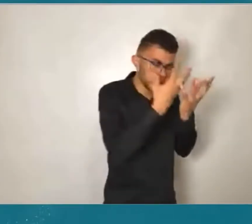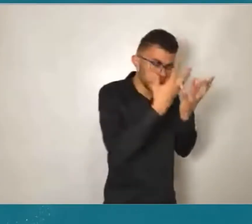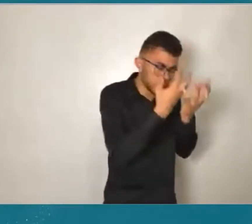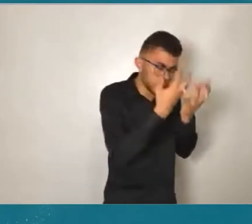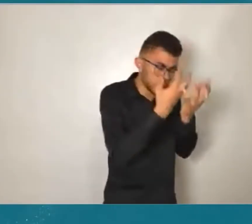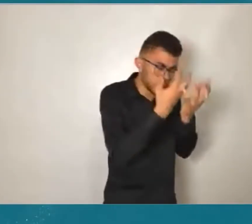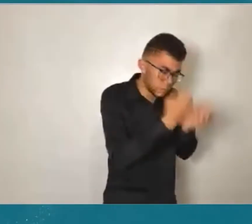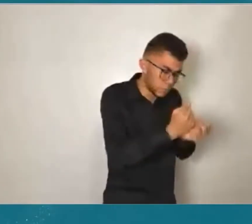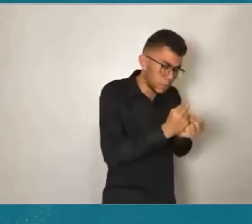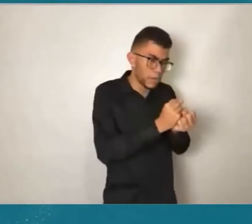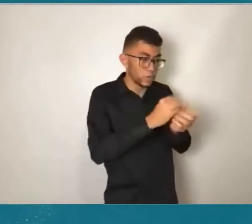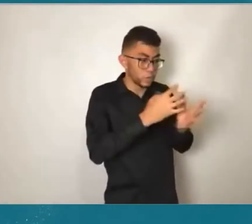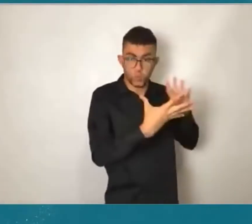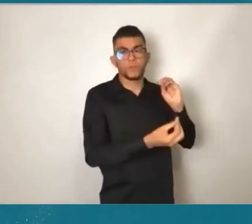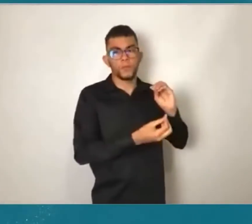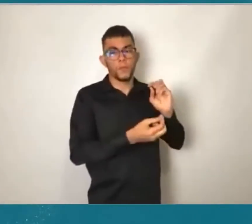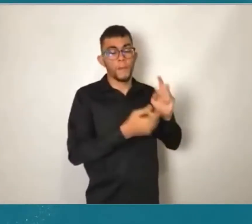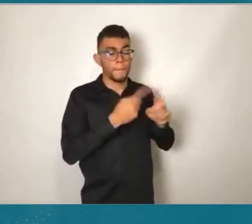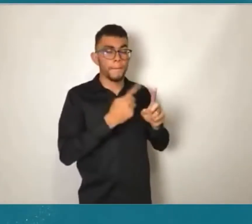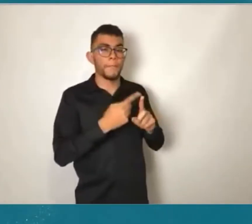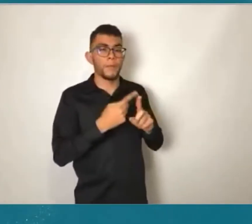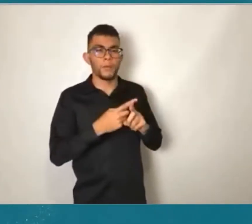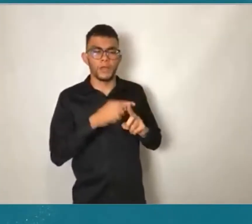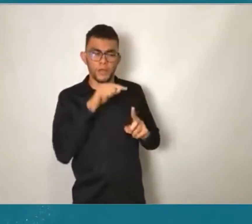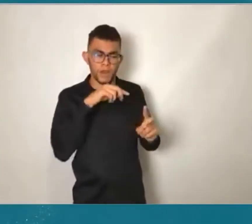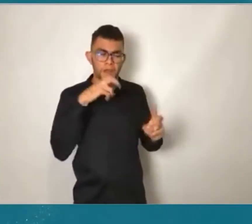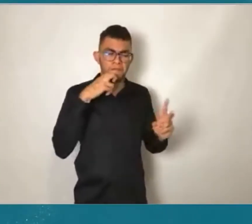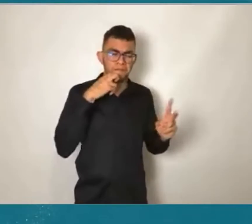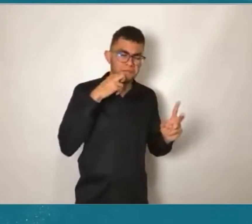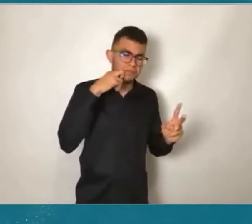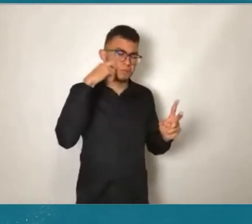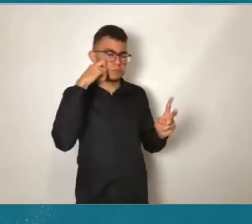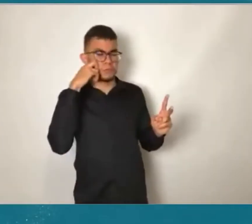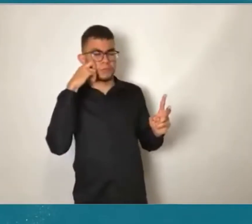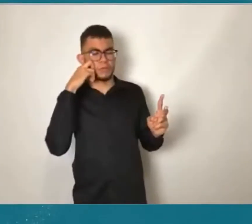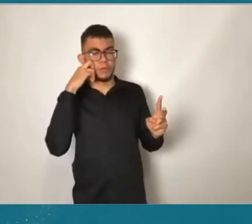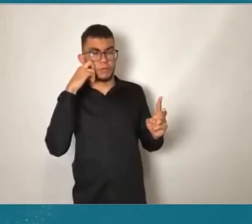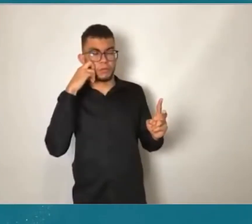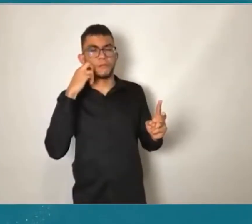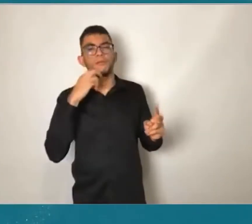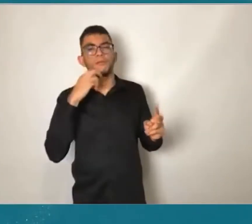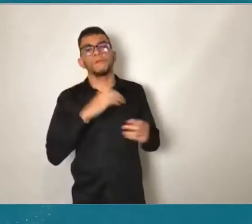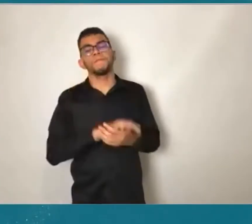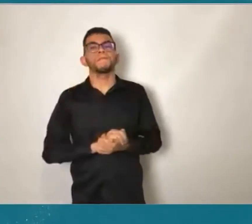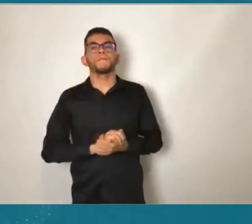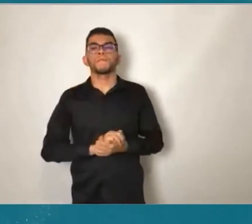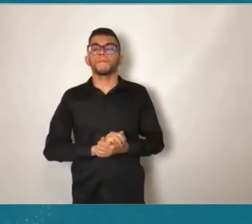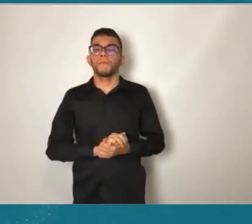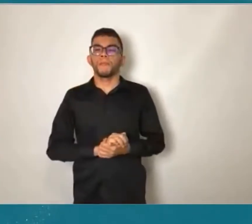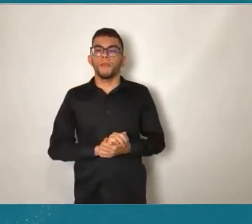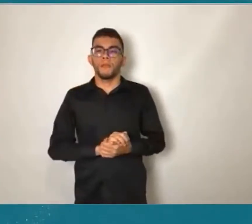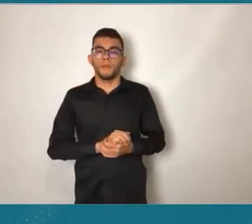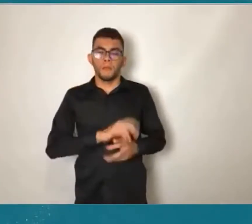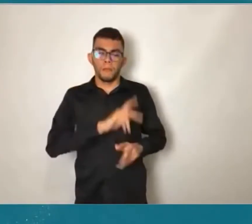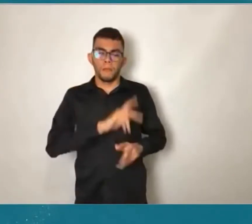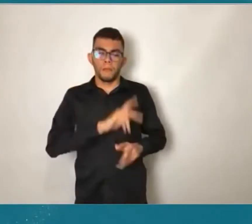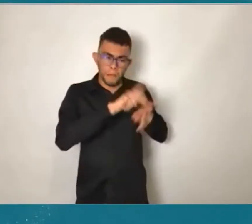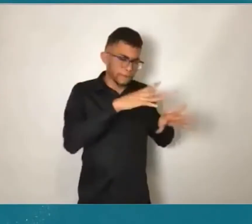ele vai fazer passar, deixa eu ver se eu consigo achar aqui, ó. Ele vai fazer passar como